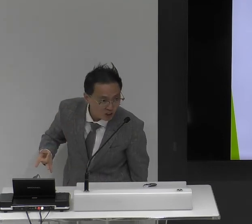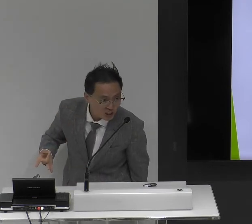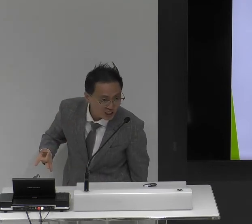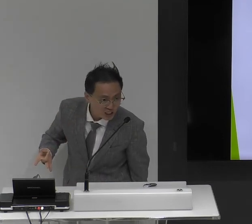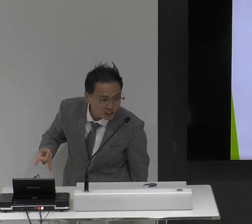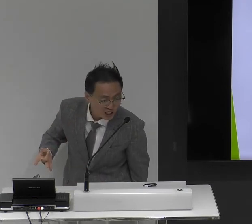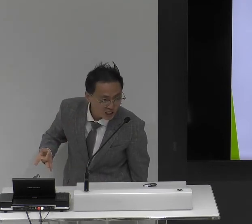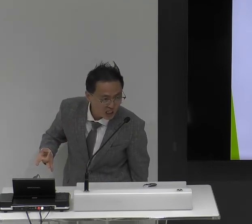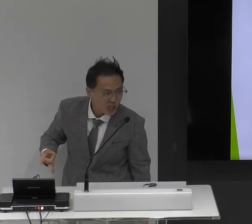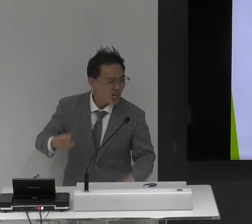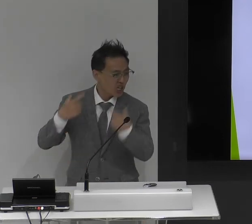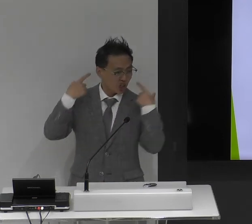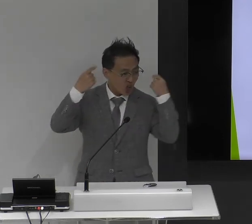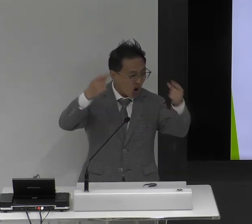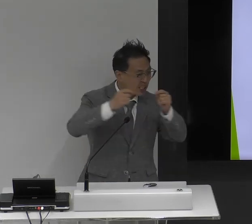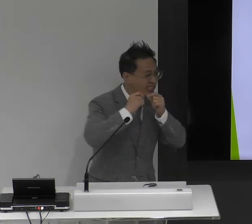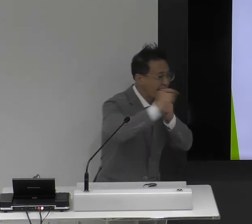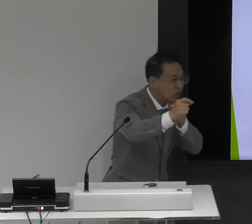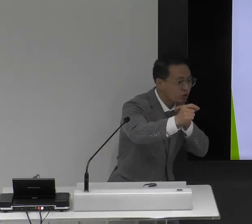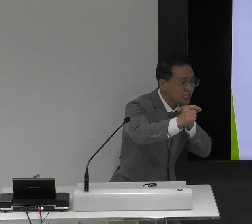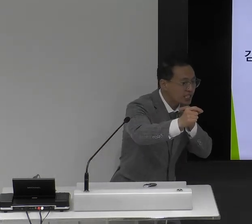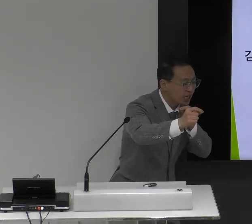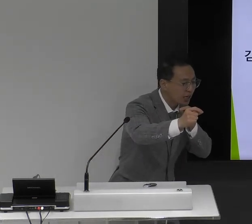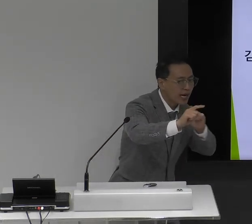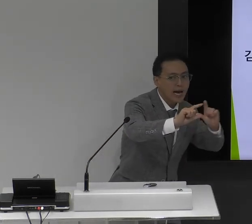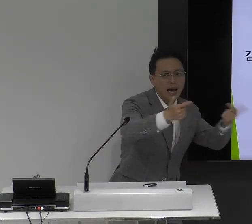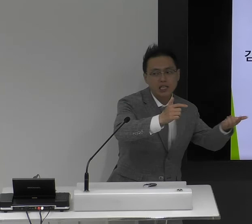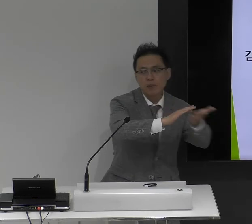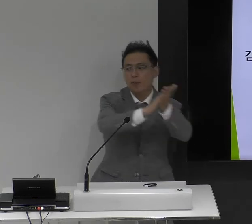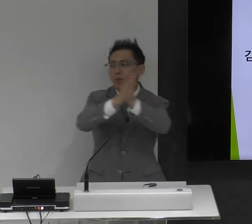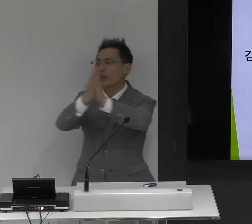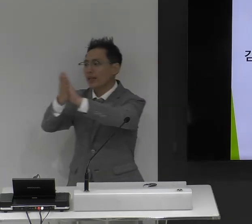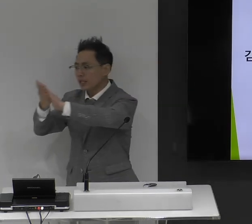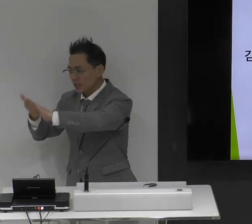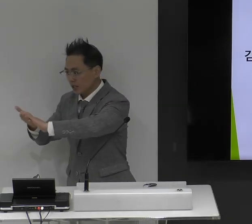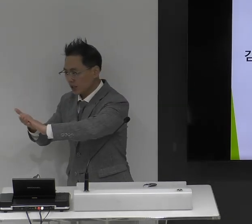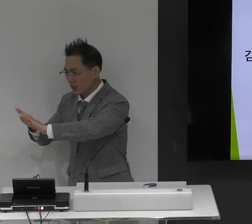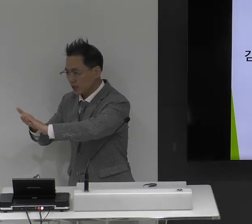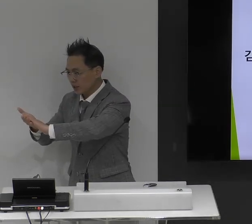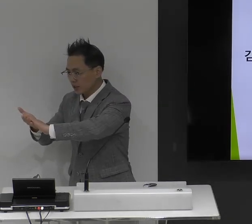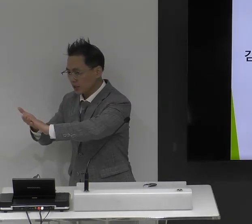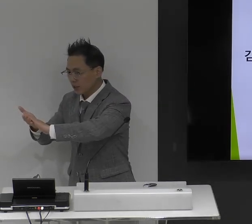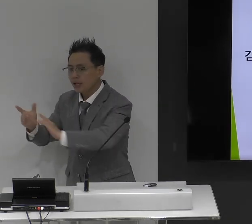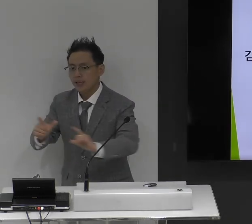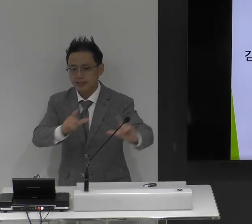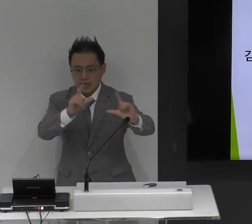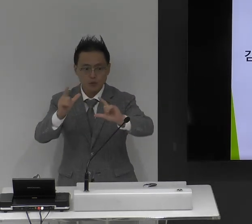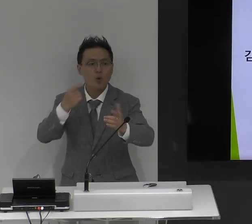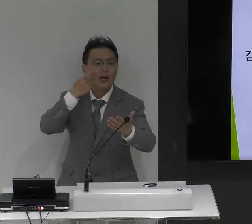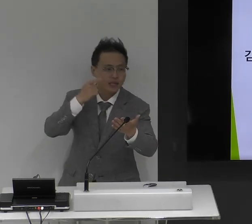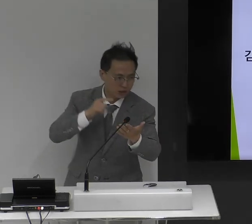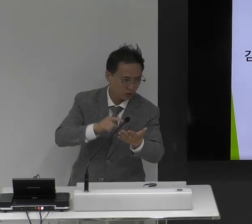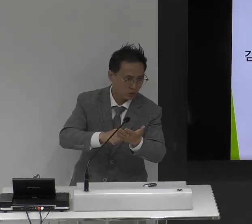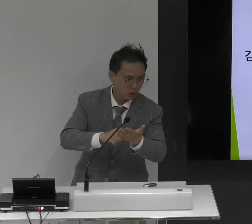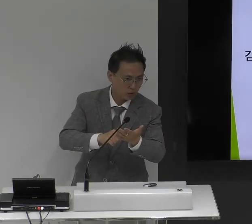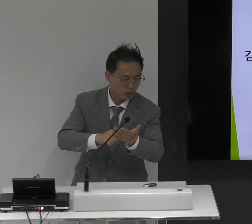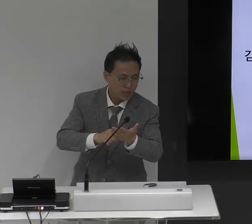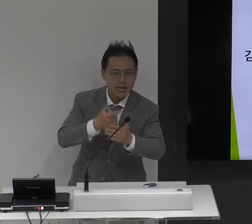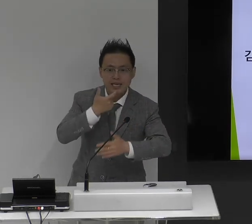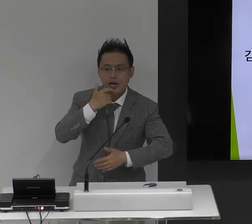빼먹었는지, 여전히 사기꾼인지 아니면 변했는지, 그 삶을 확인하시고